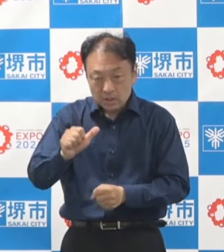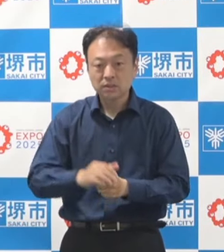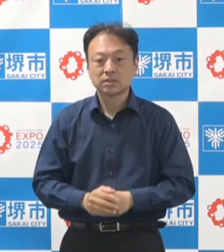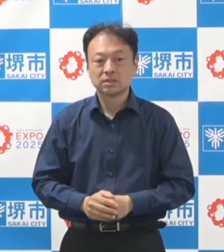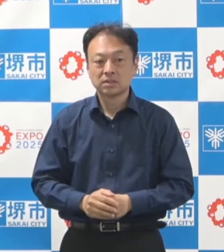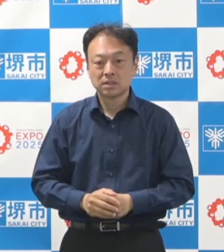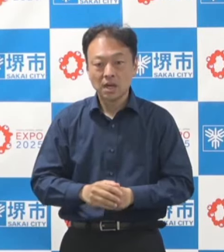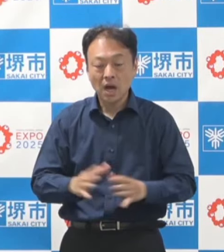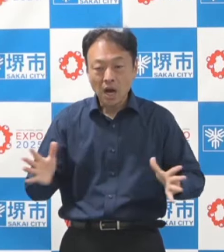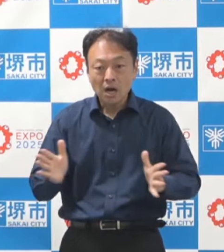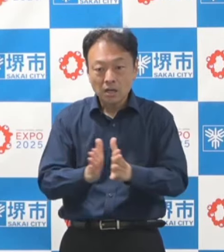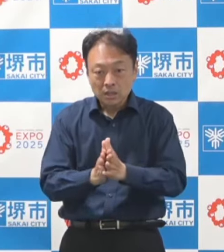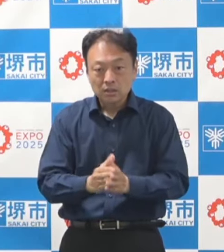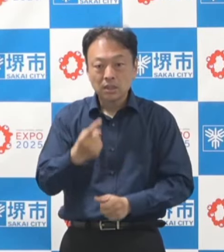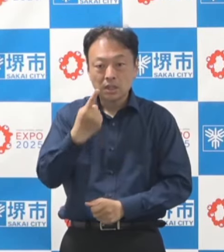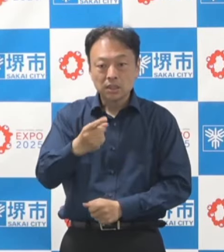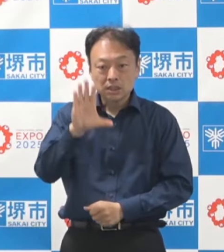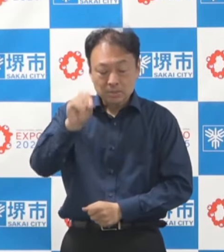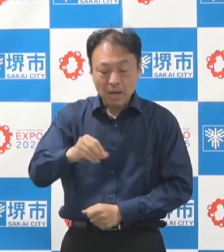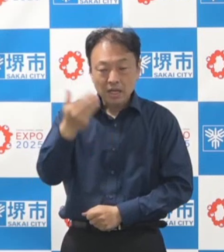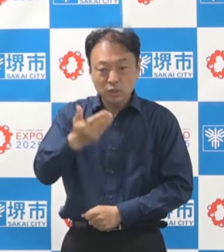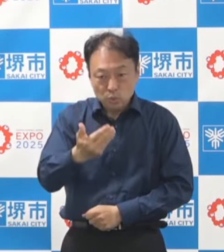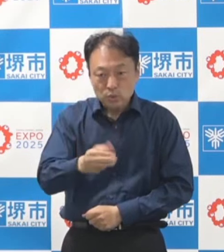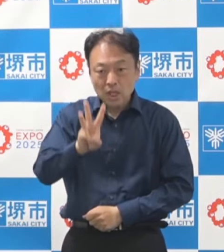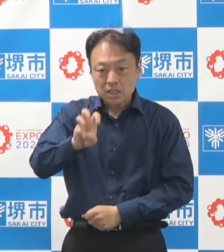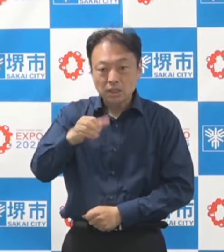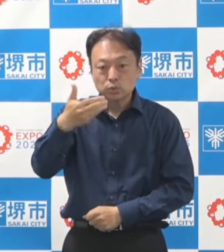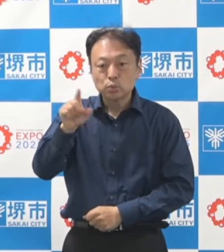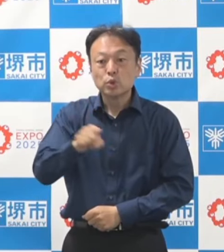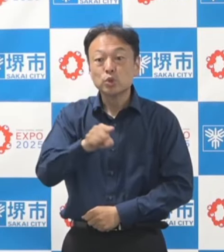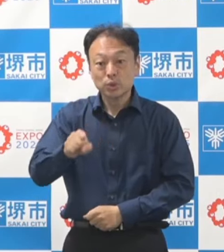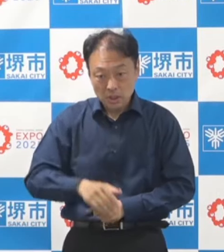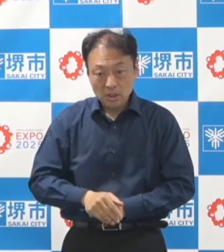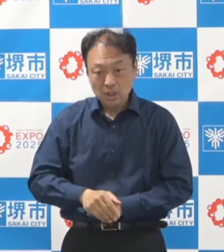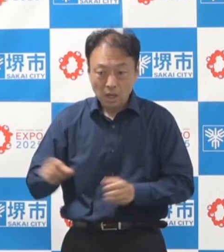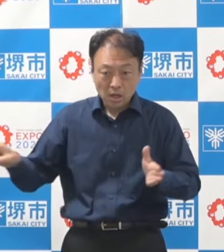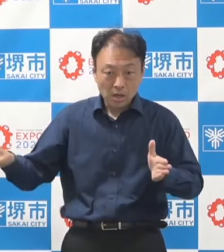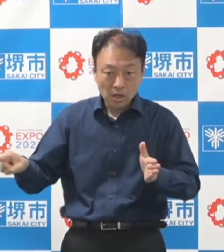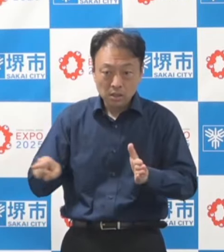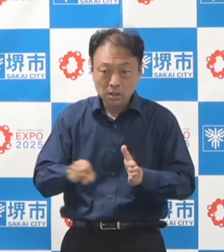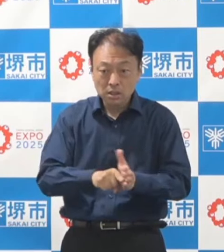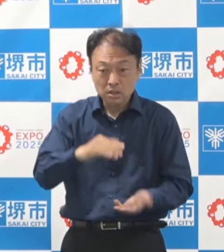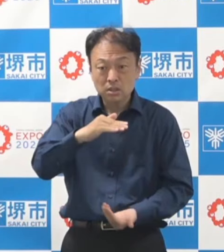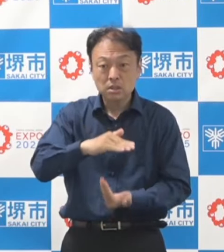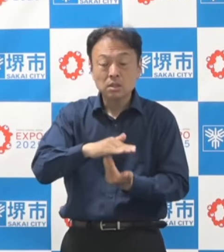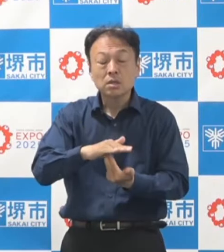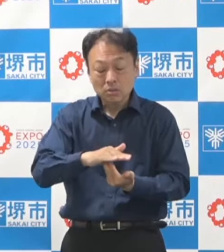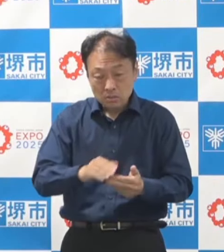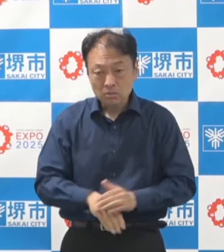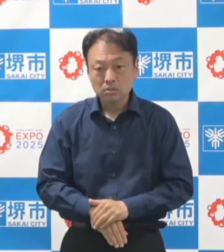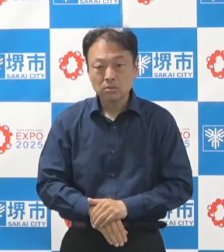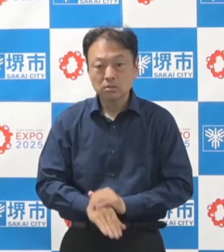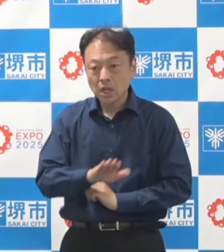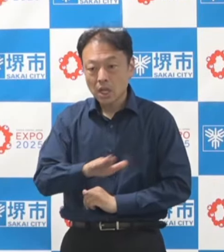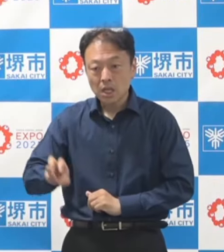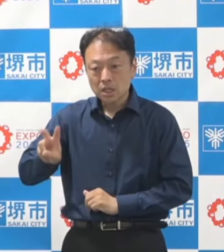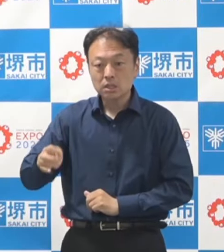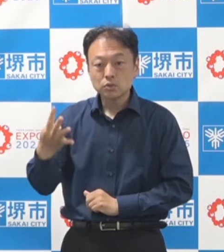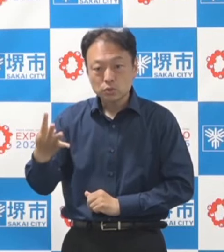べ 19,039 人、過去最多、統計を取り始めた平成24年の約2倍の数